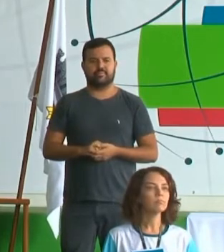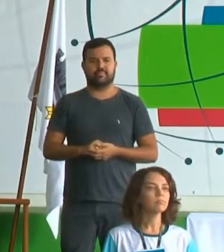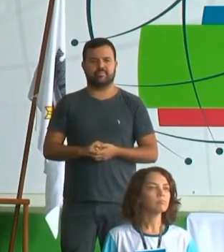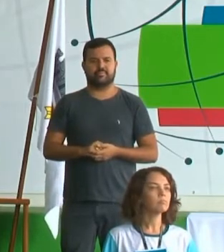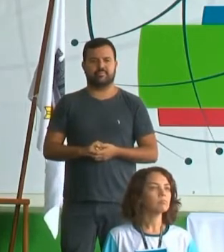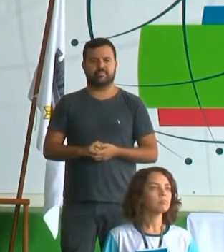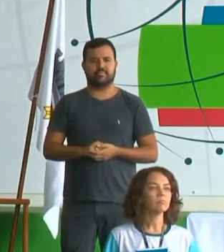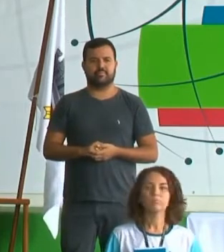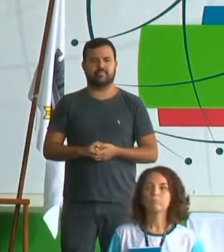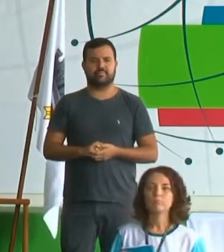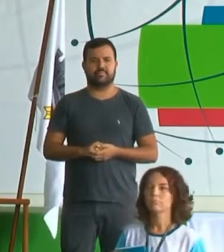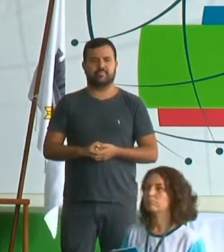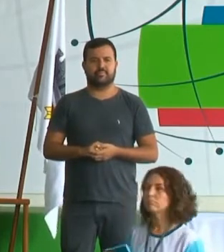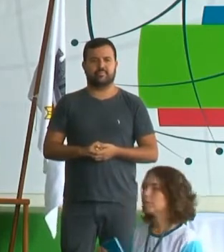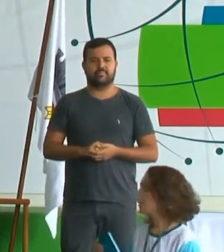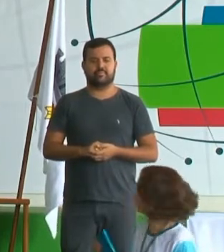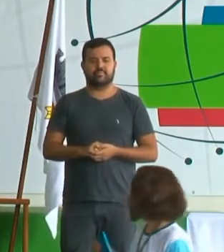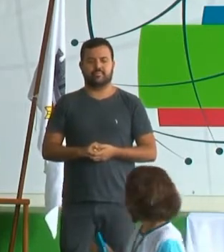Sânia?